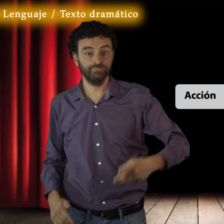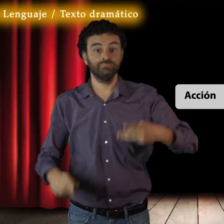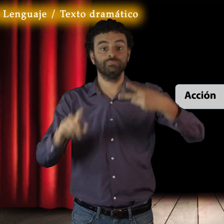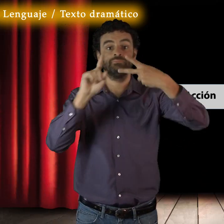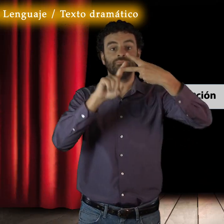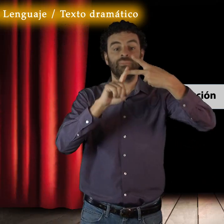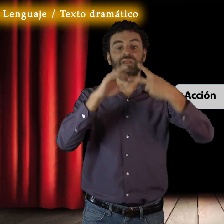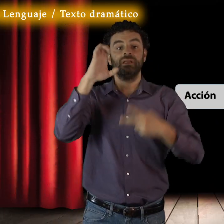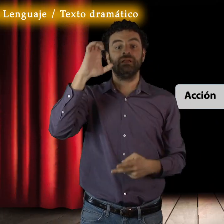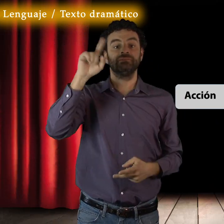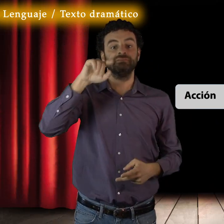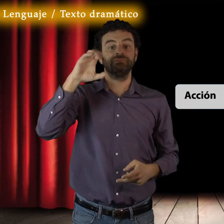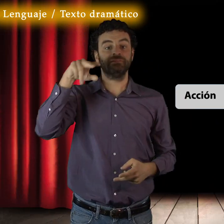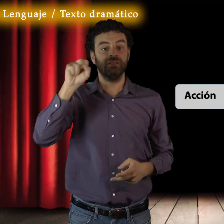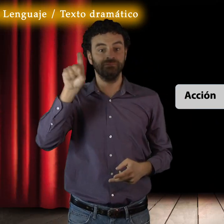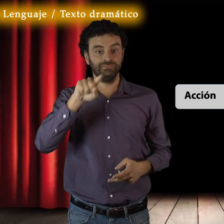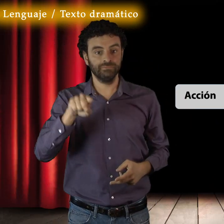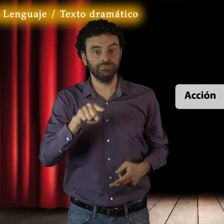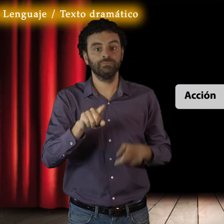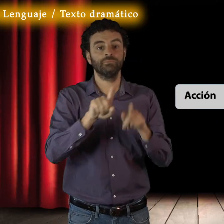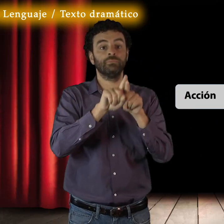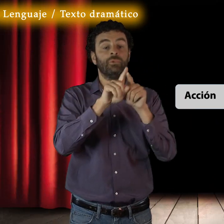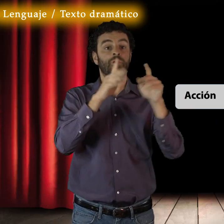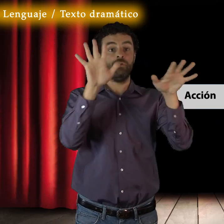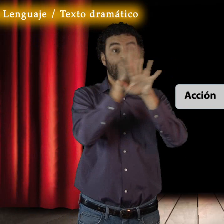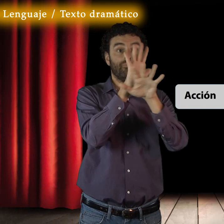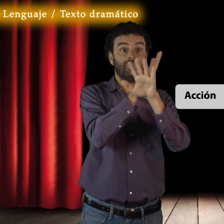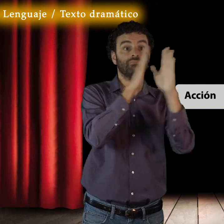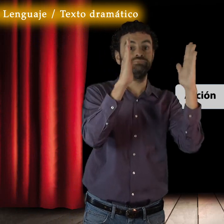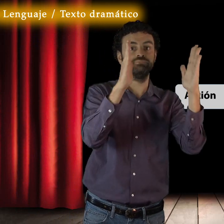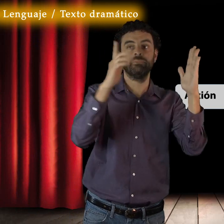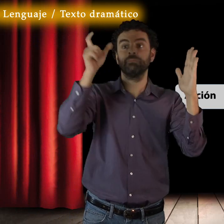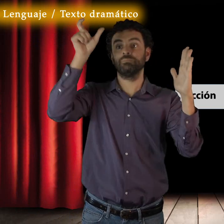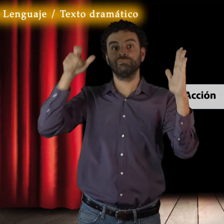acción escenas entradas o salidas de los